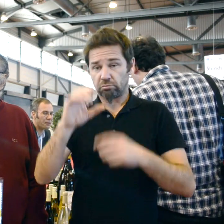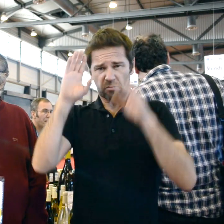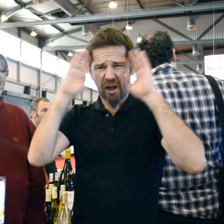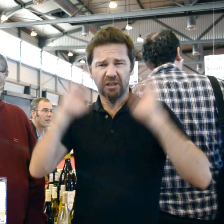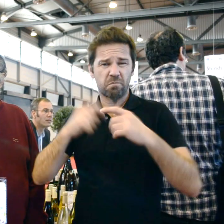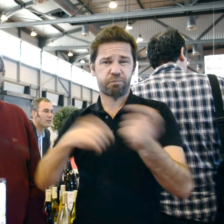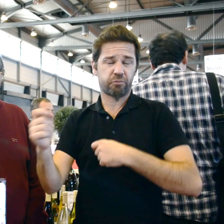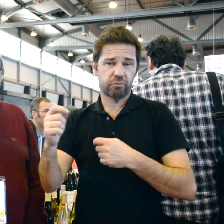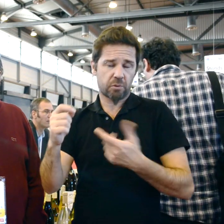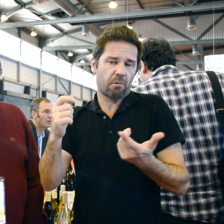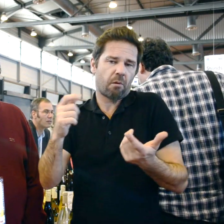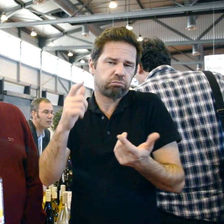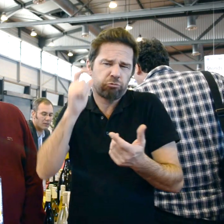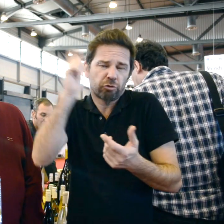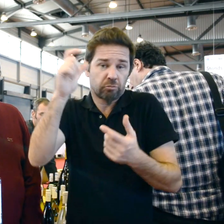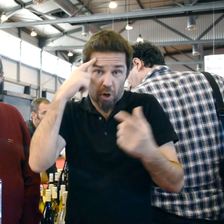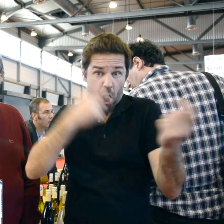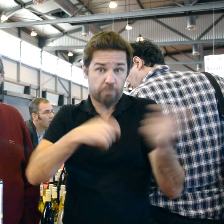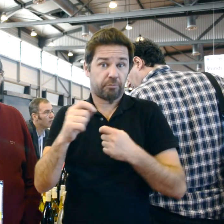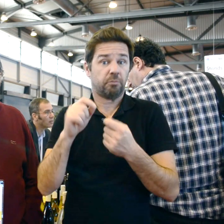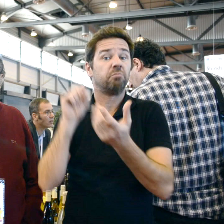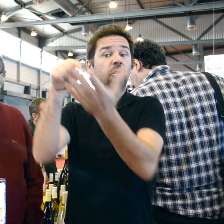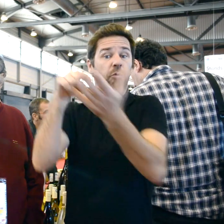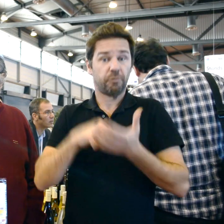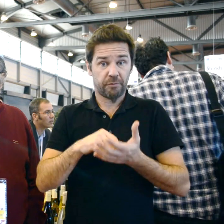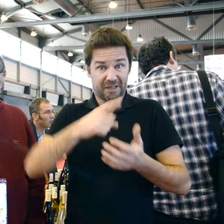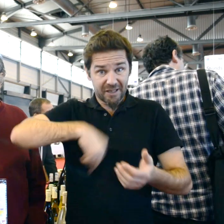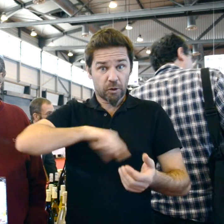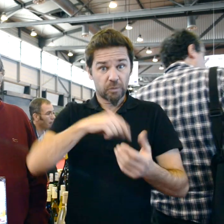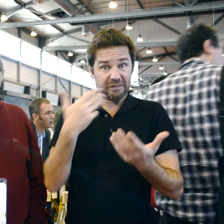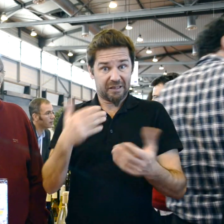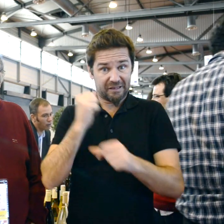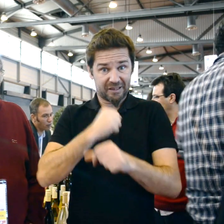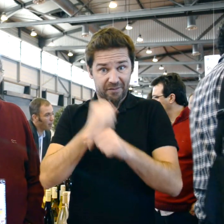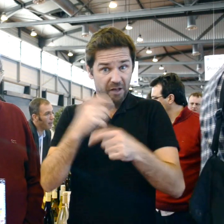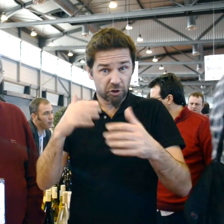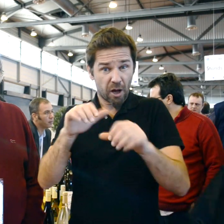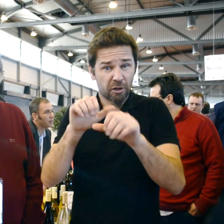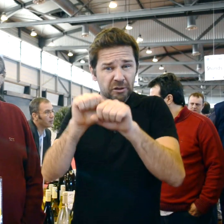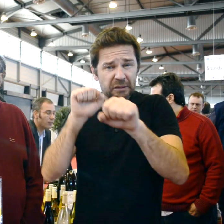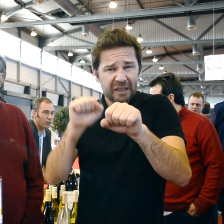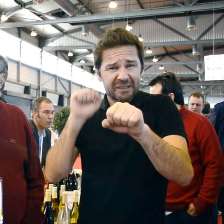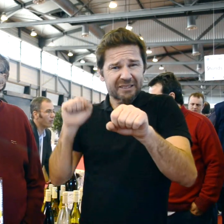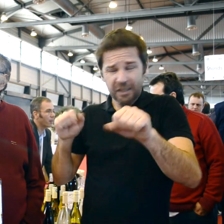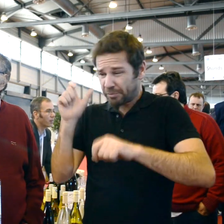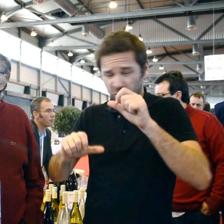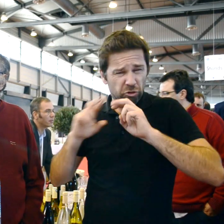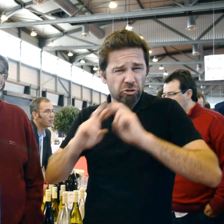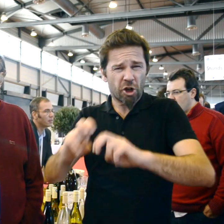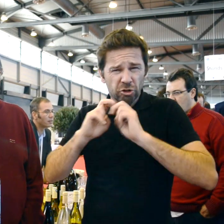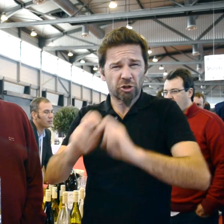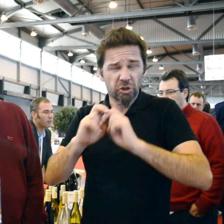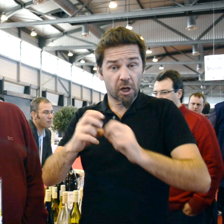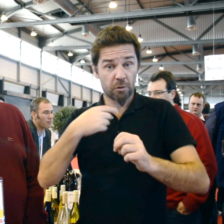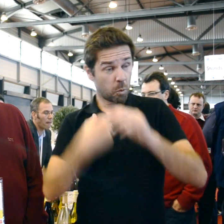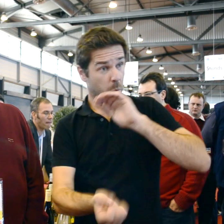donc, que pour nous, c'est se réapproprier tout ce travail-là qui a été fait au cours des siècles. Je veux dire, on ne réinvente pas une nouvelle